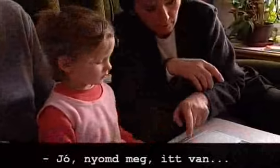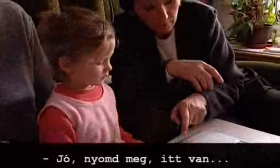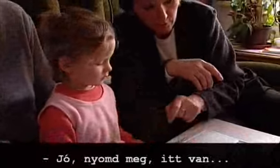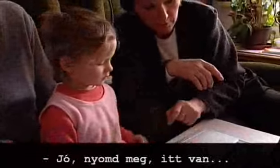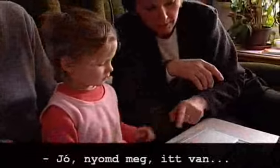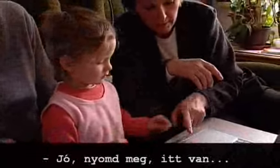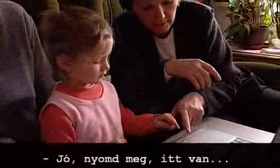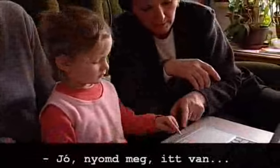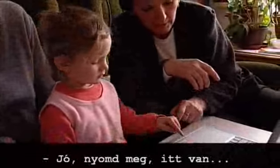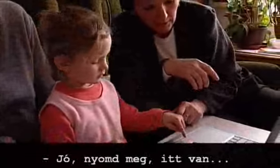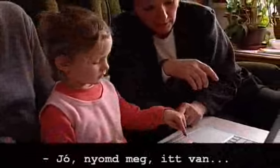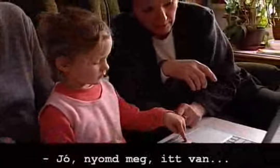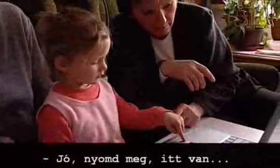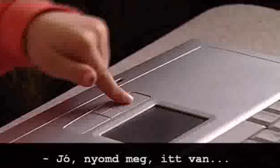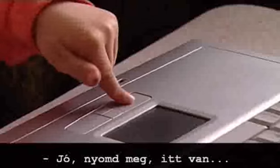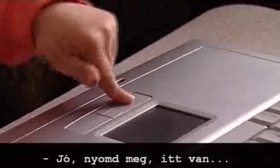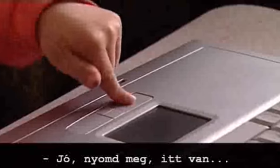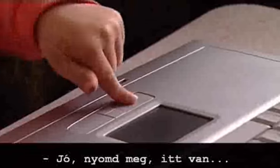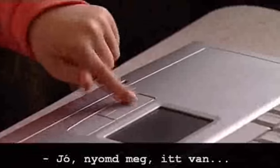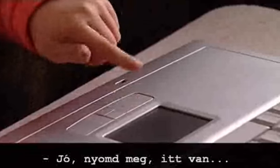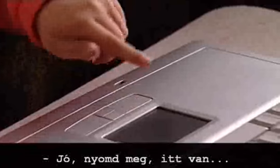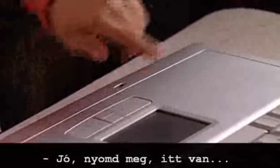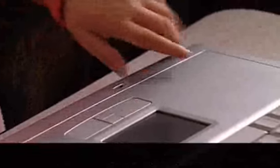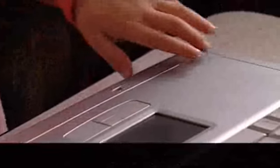Jó, nyomd meg.